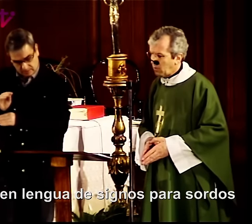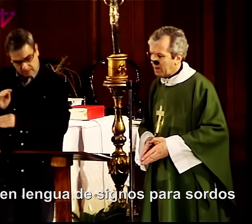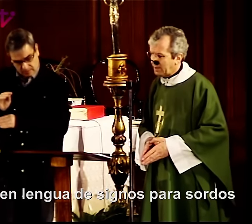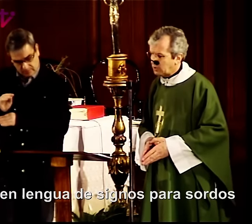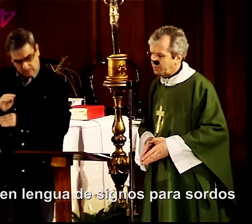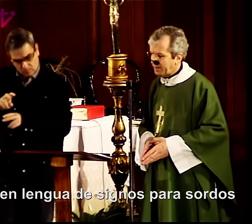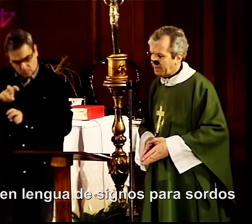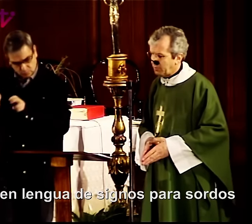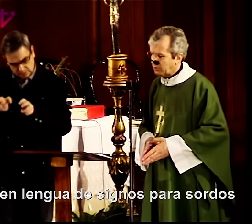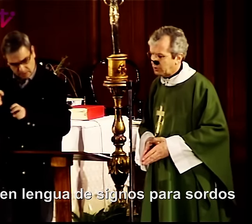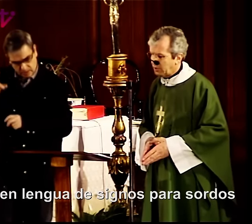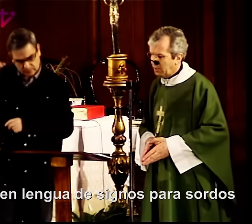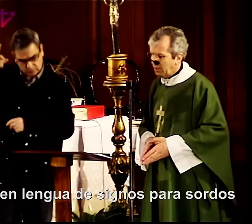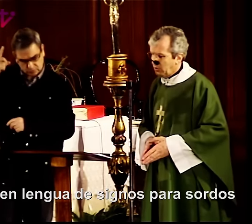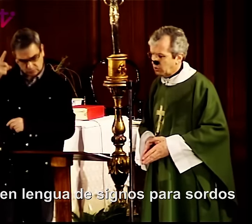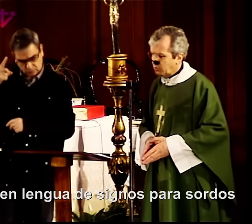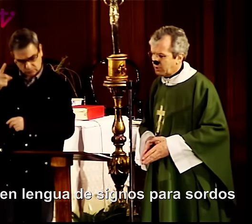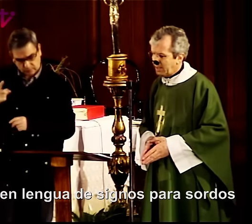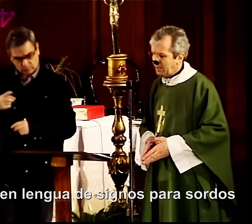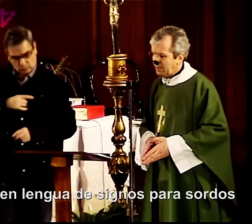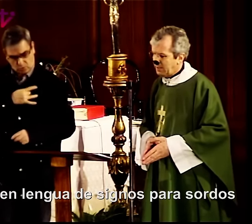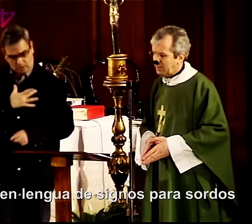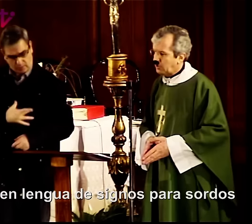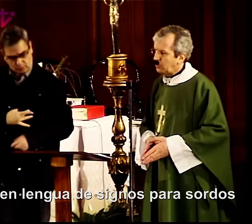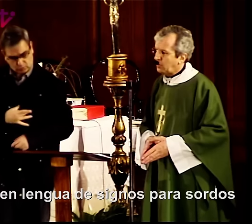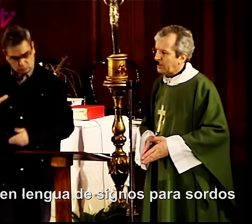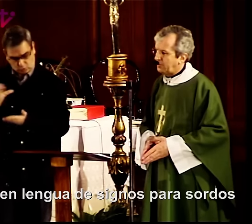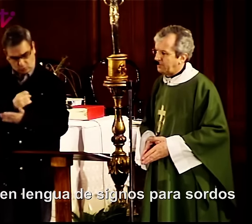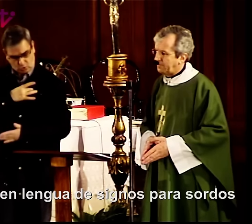guarda sus preceptos, los busca de todo corazón.